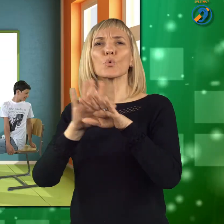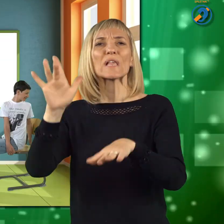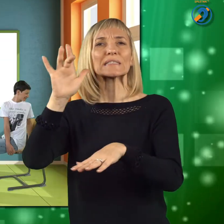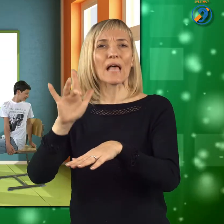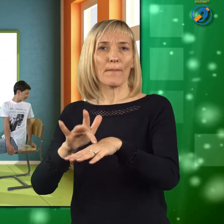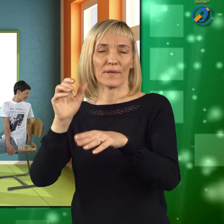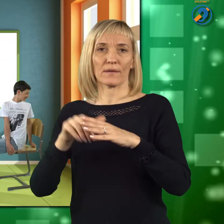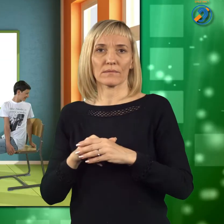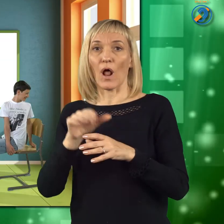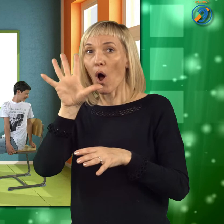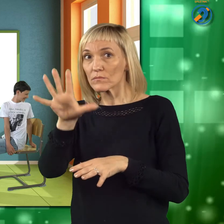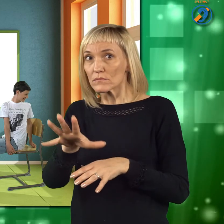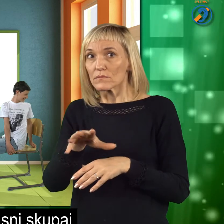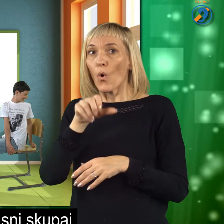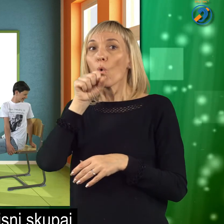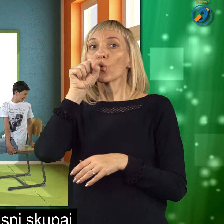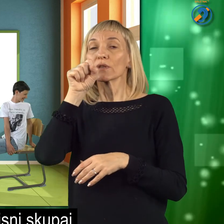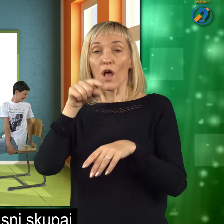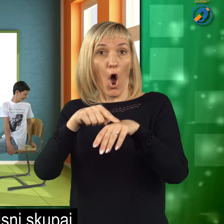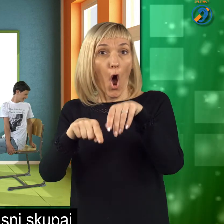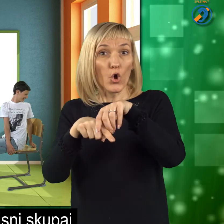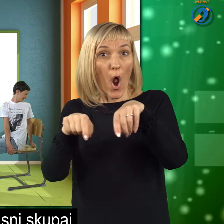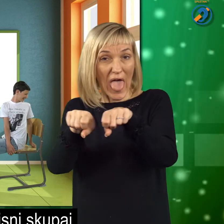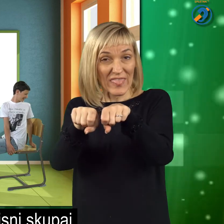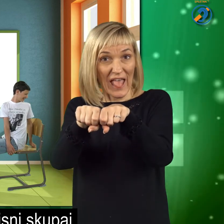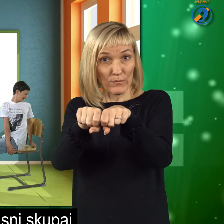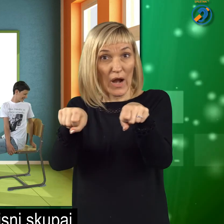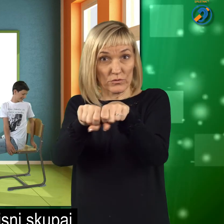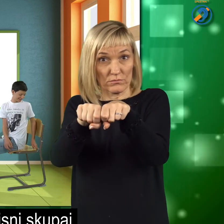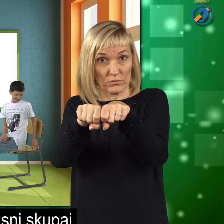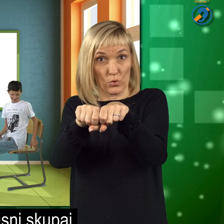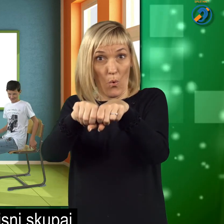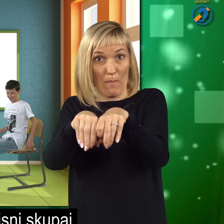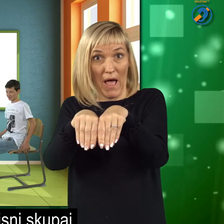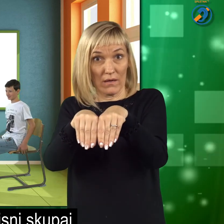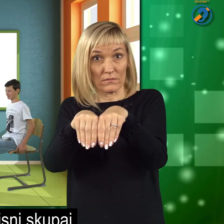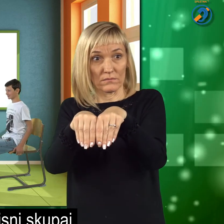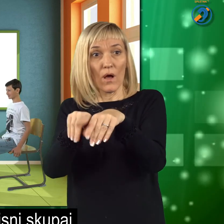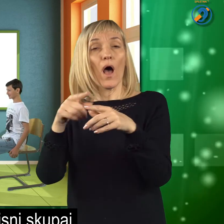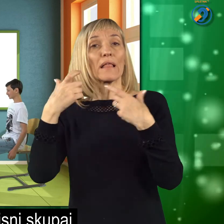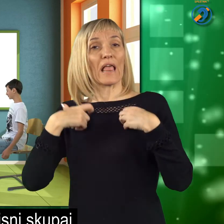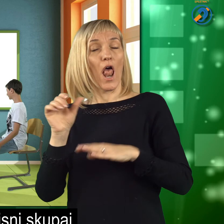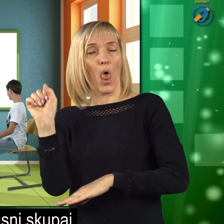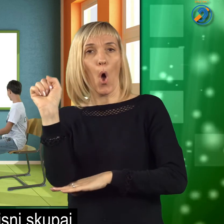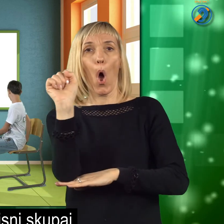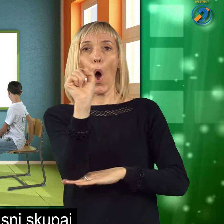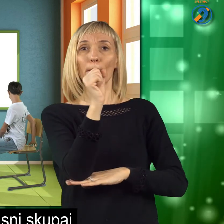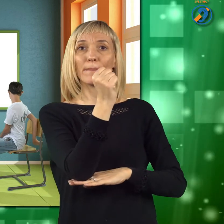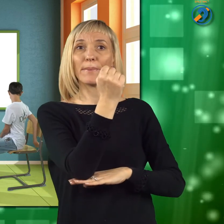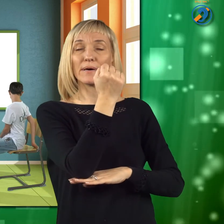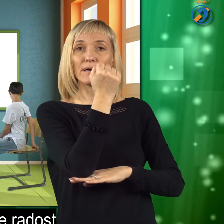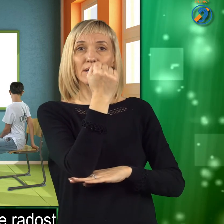zamer. Vdih. Kolena stisni skupaj. Izdih. Zasukaj trup